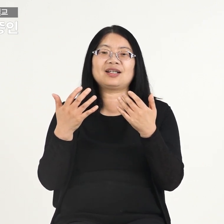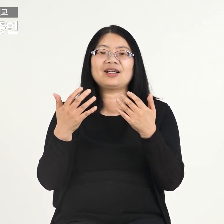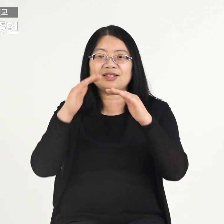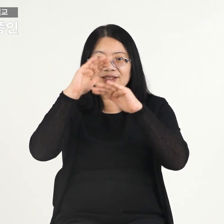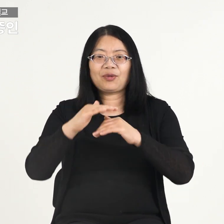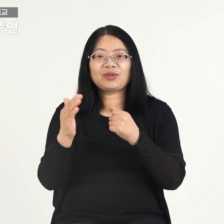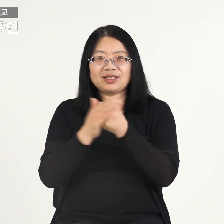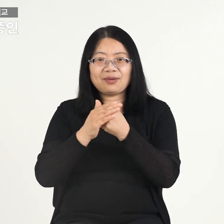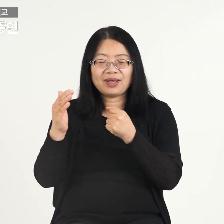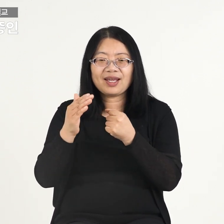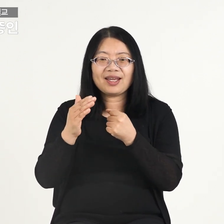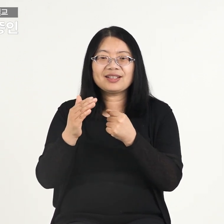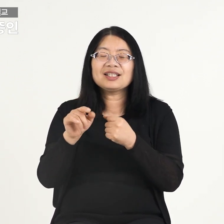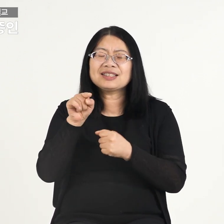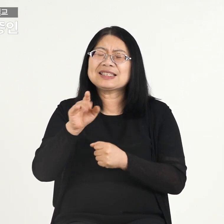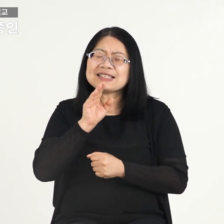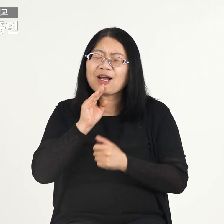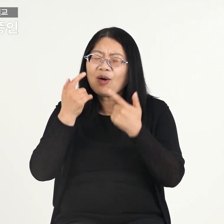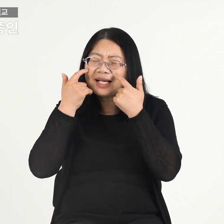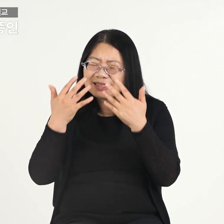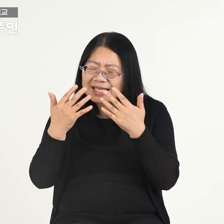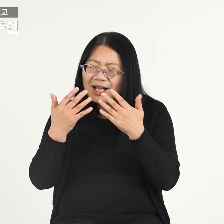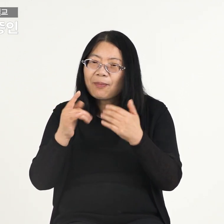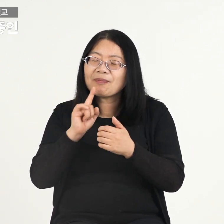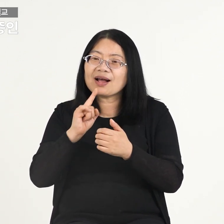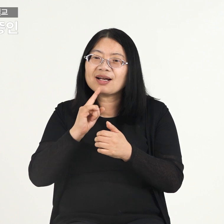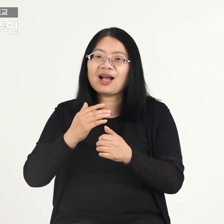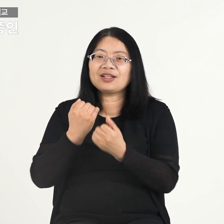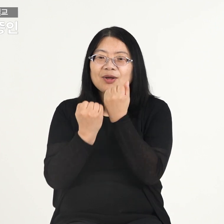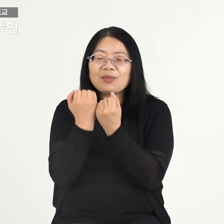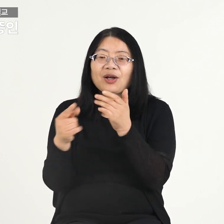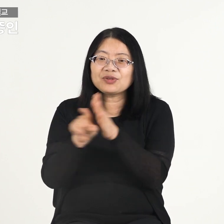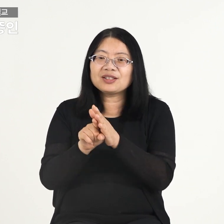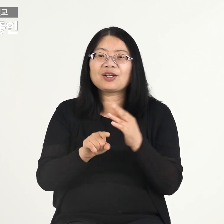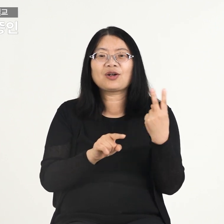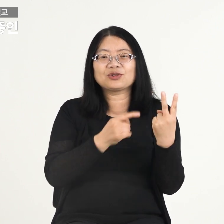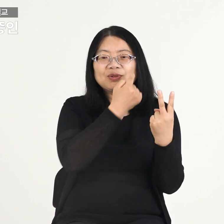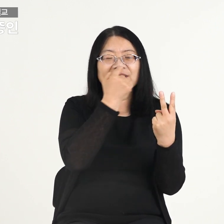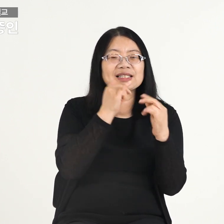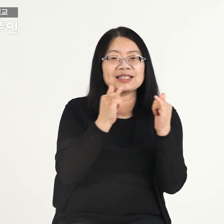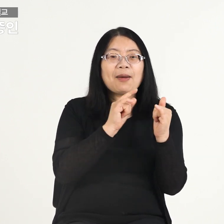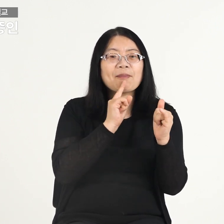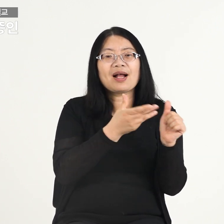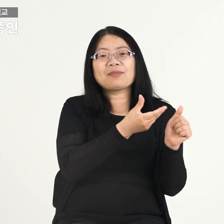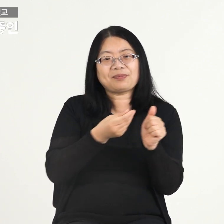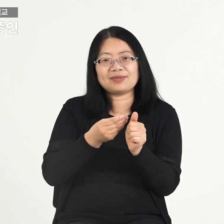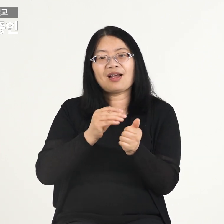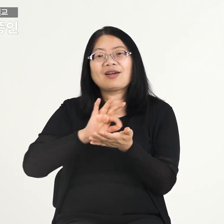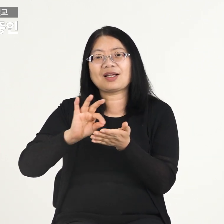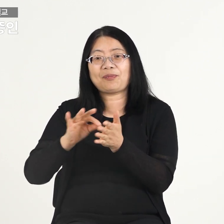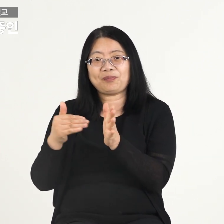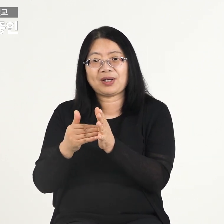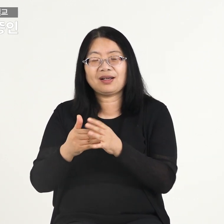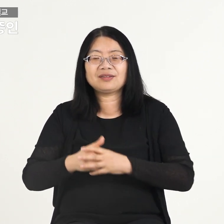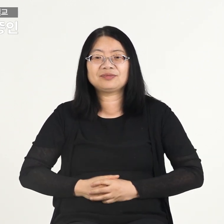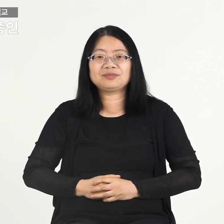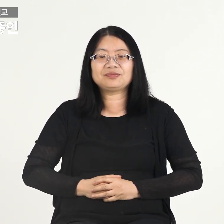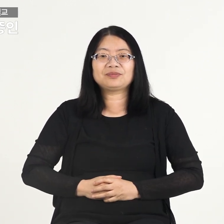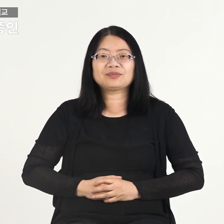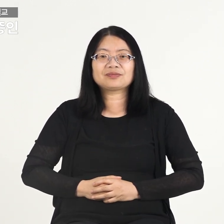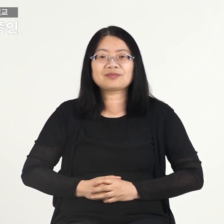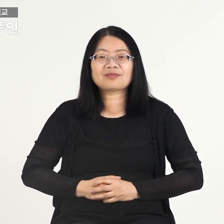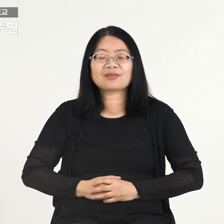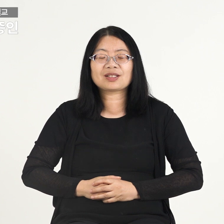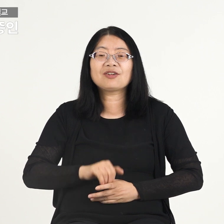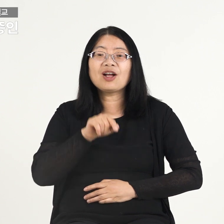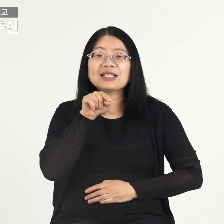내용이기 때문에 믿습니까? 그 권세를 어느 공동체에게 맡긴 겁니까? 교회